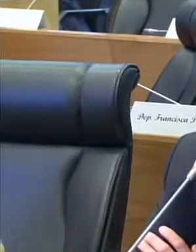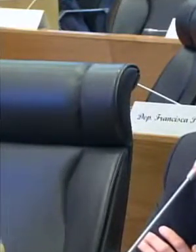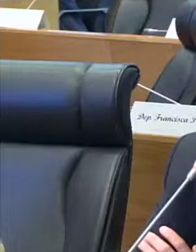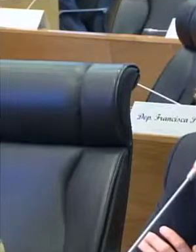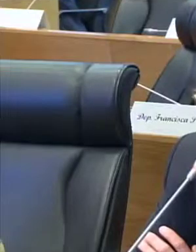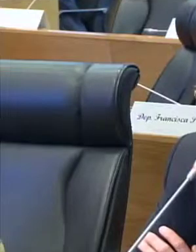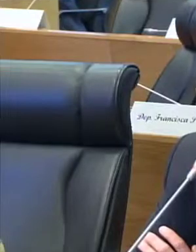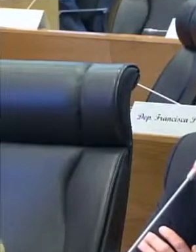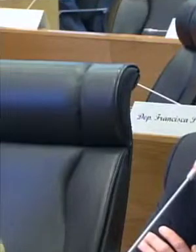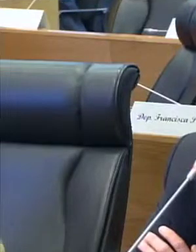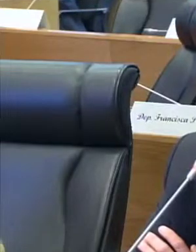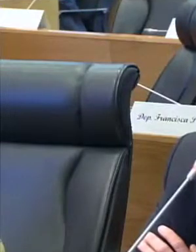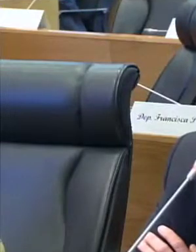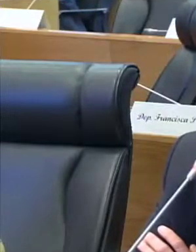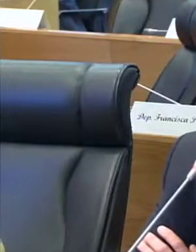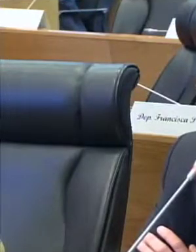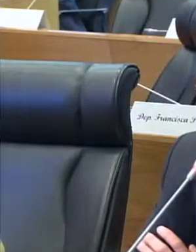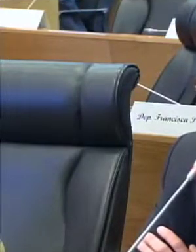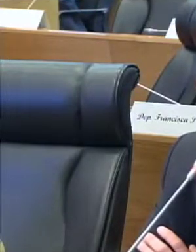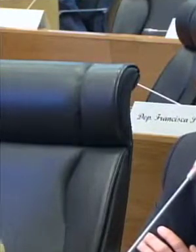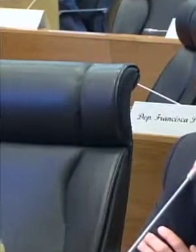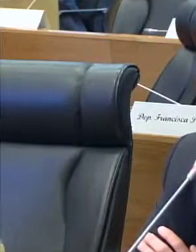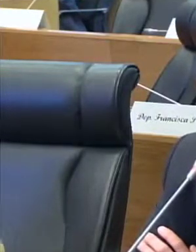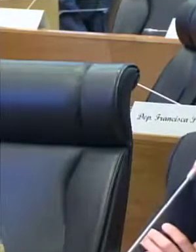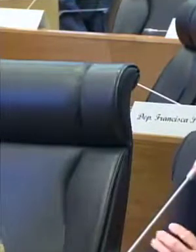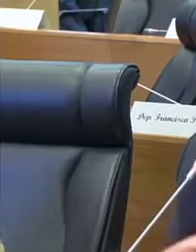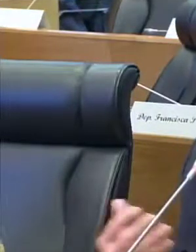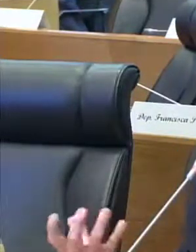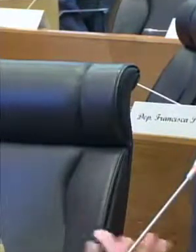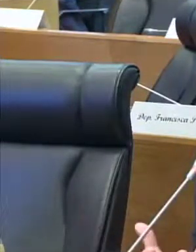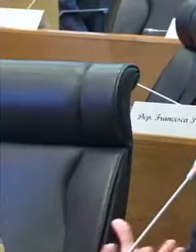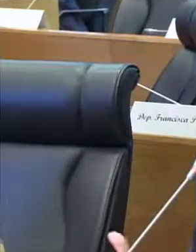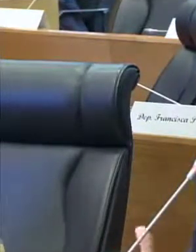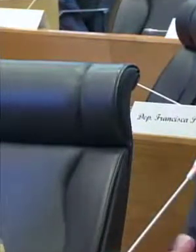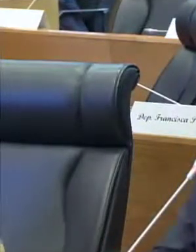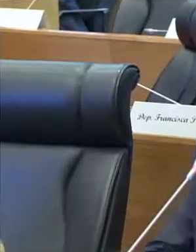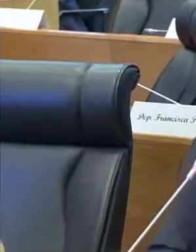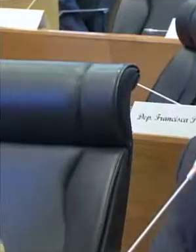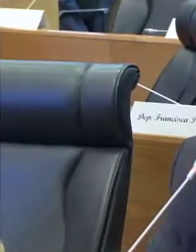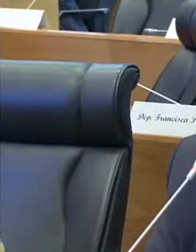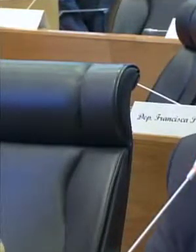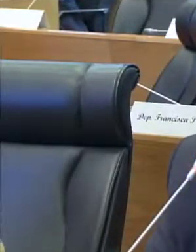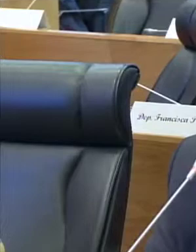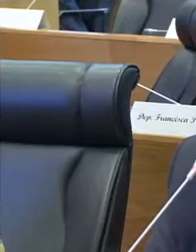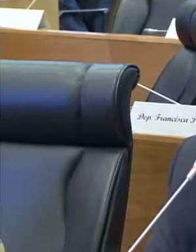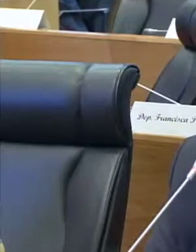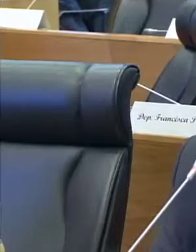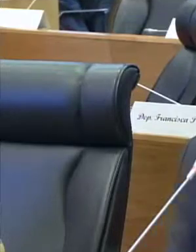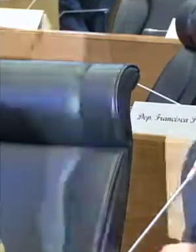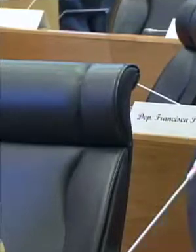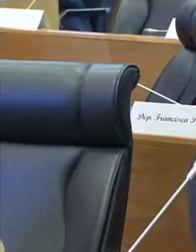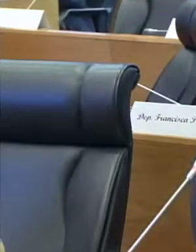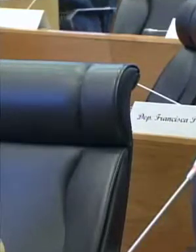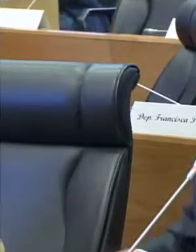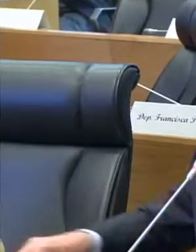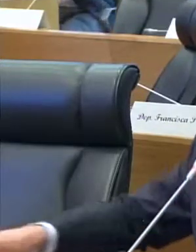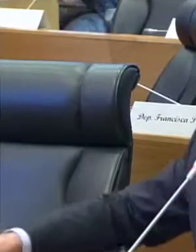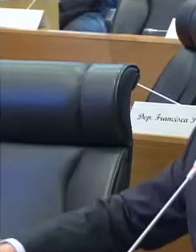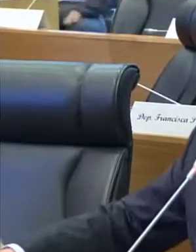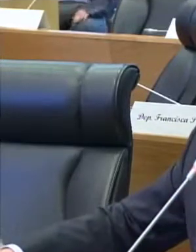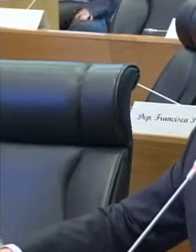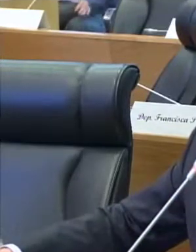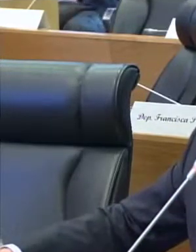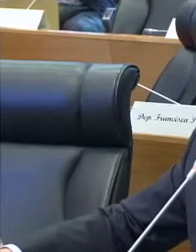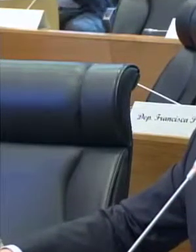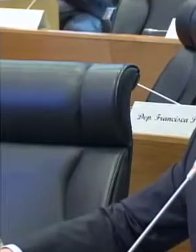processo licitatório, eles não deixam, porque a máfia que envolve isso é grande demais. E os índios chegam a